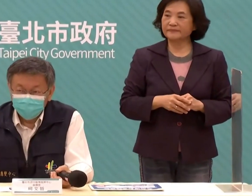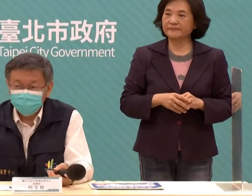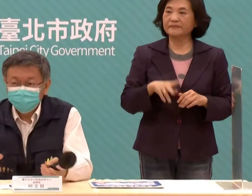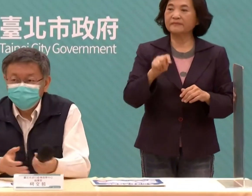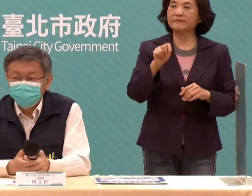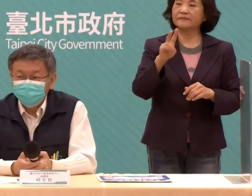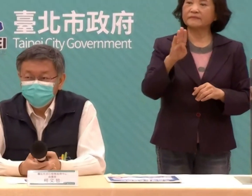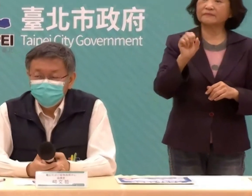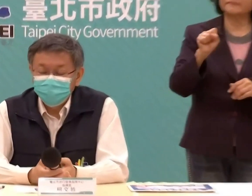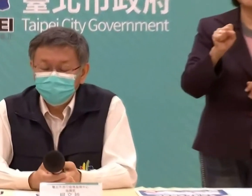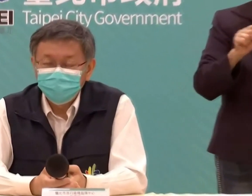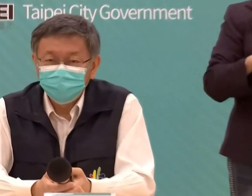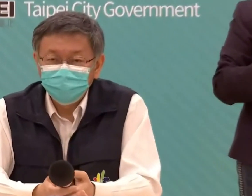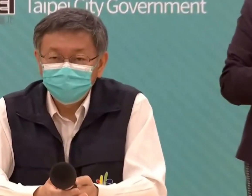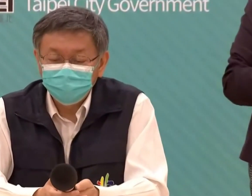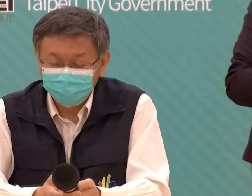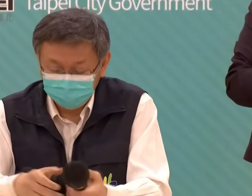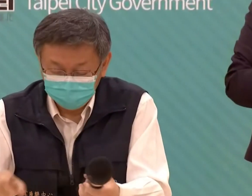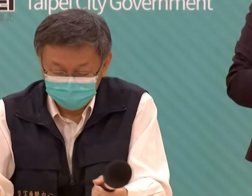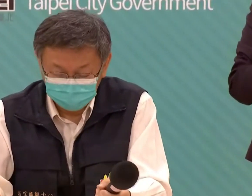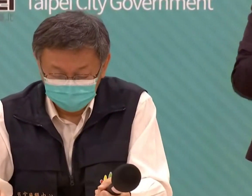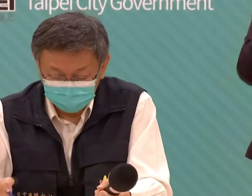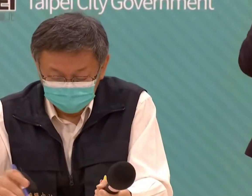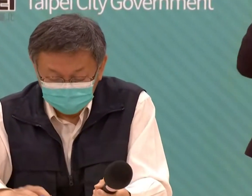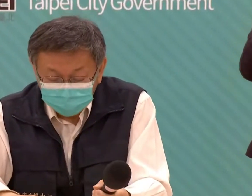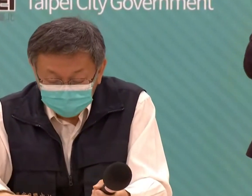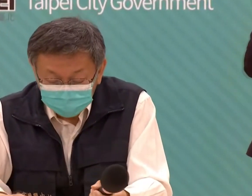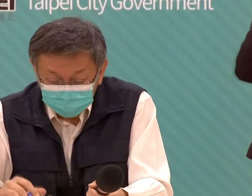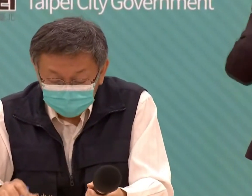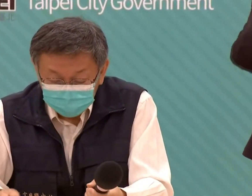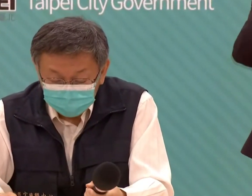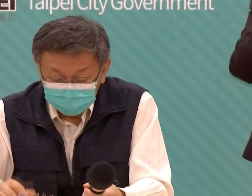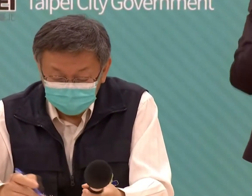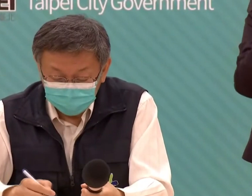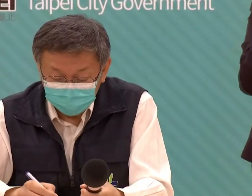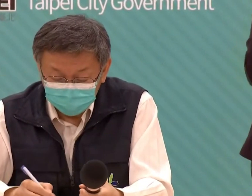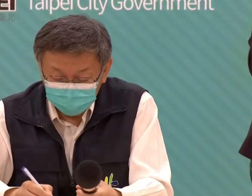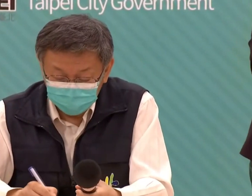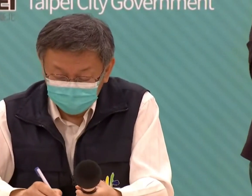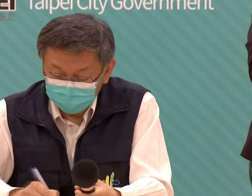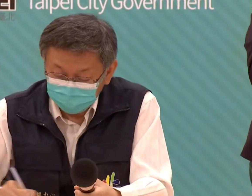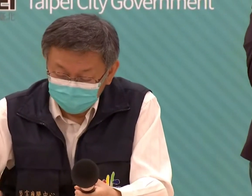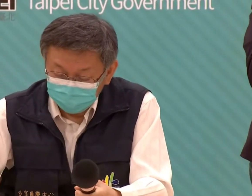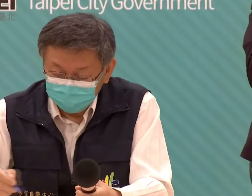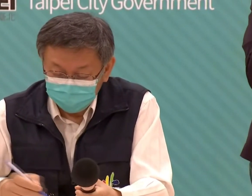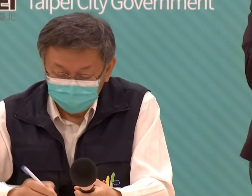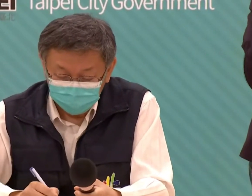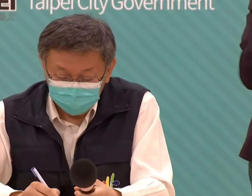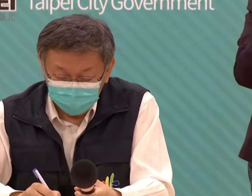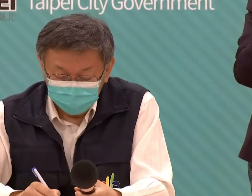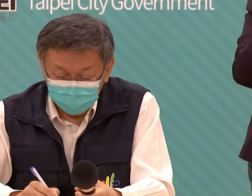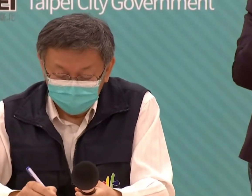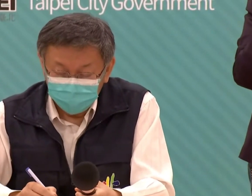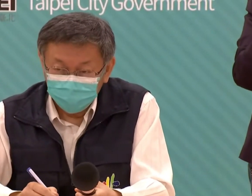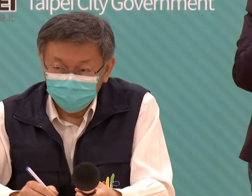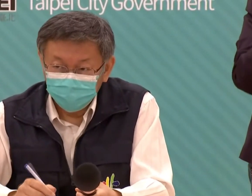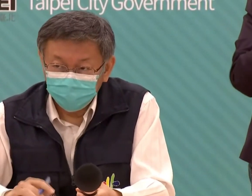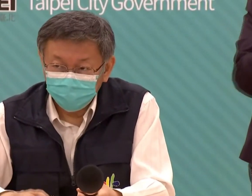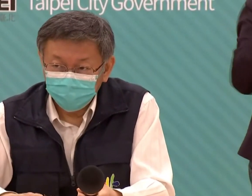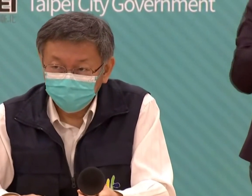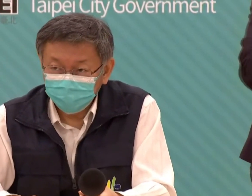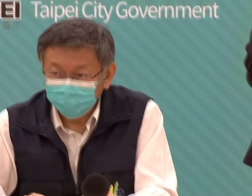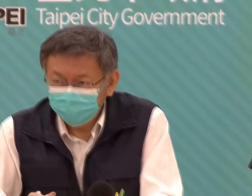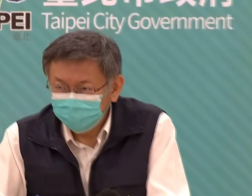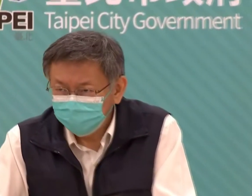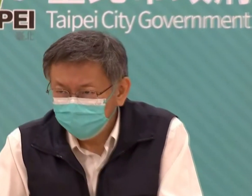PVBS 停一。 市长想再请教一下，因为昨天有一位就是刘姓的前主播，他有自